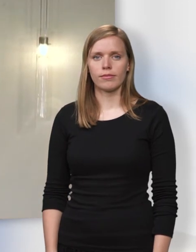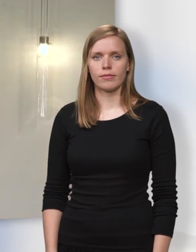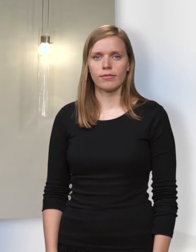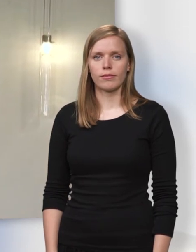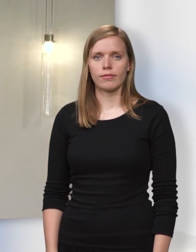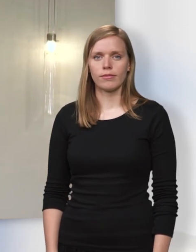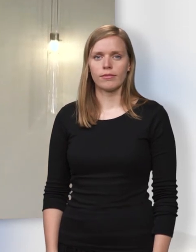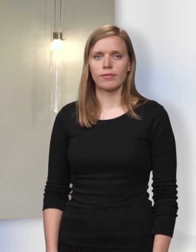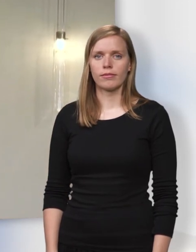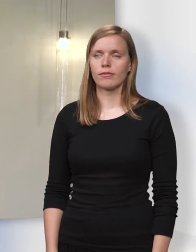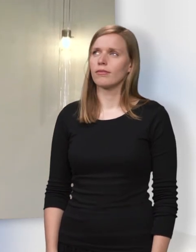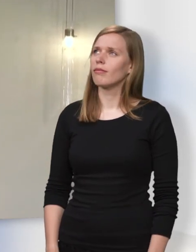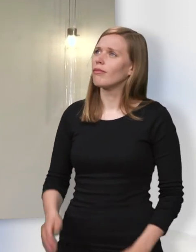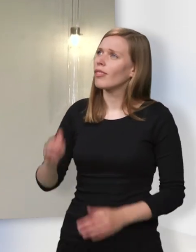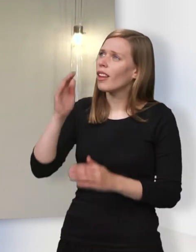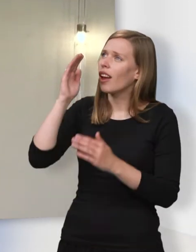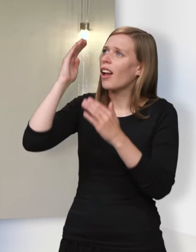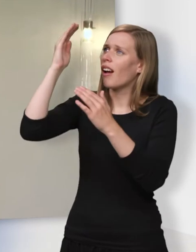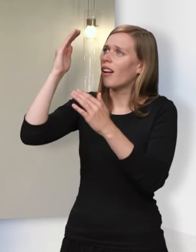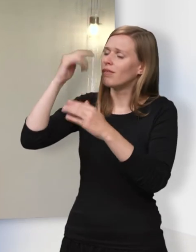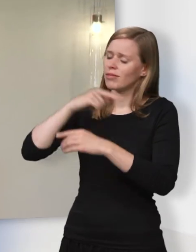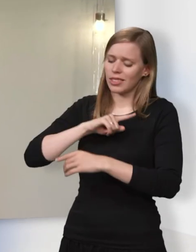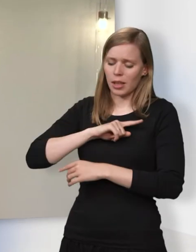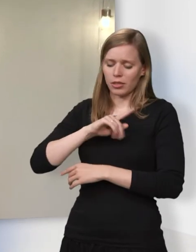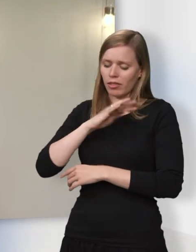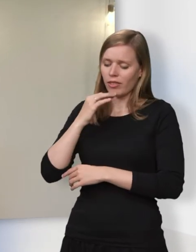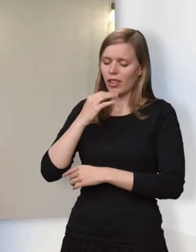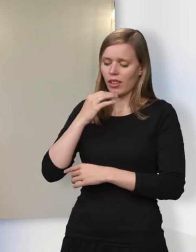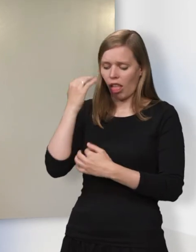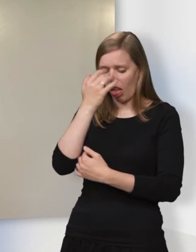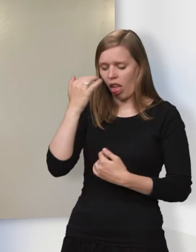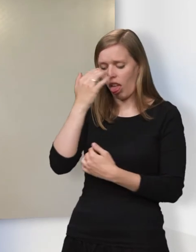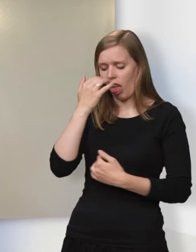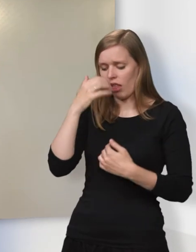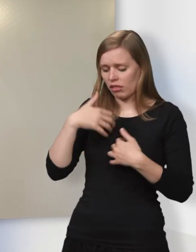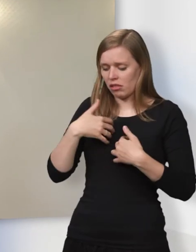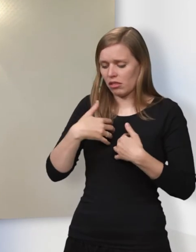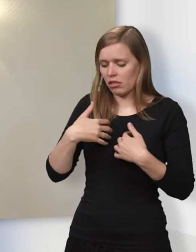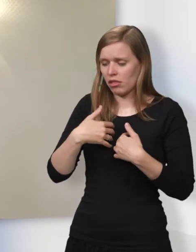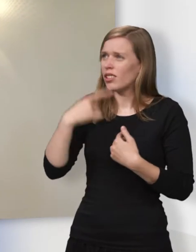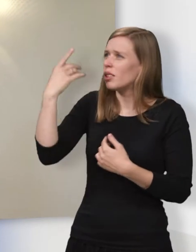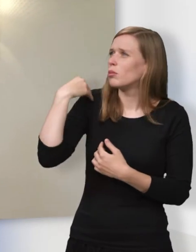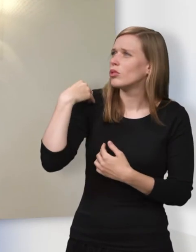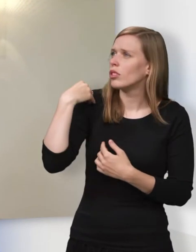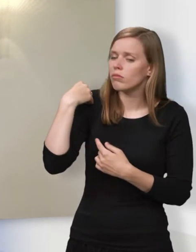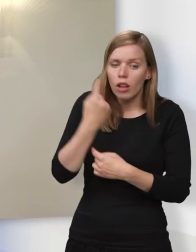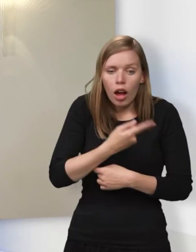Herr, ich habe sehr viel mit mir selbst zu tun. Und da sagst du, ich soll allen Menschen meine Freundlichkeit